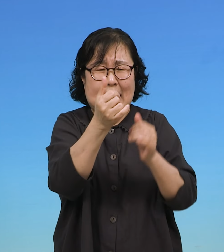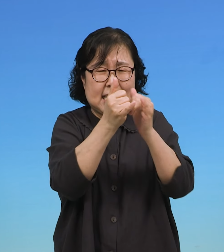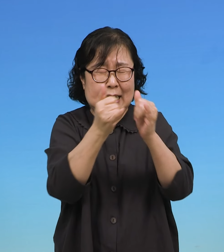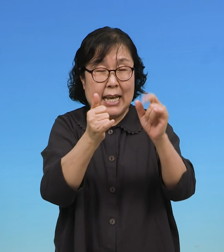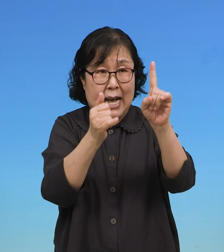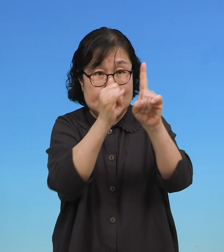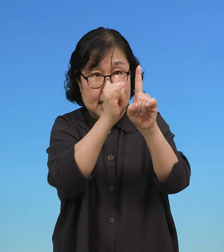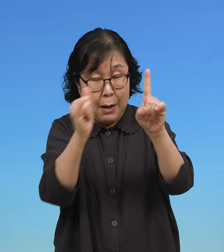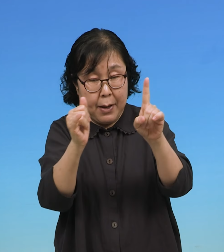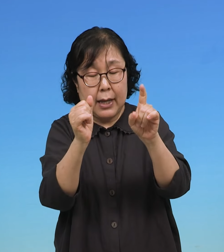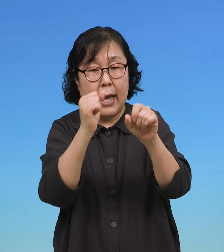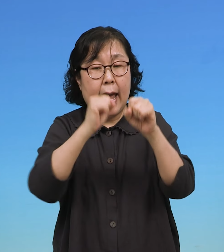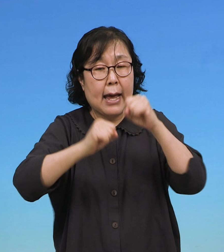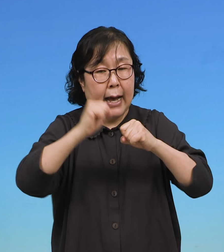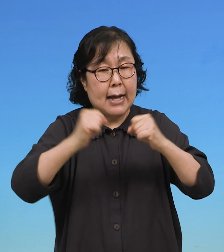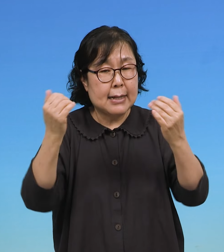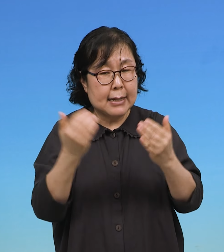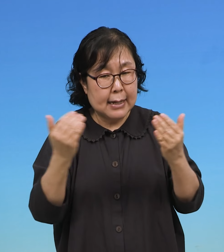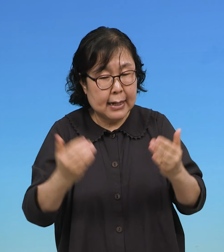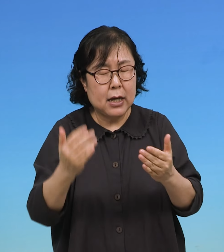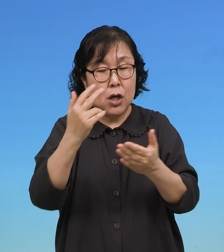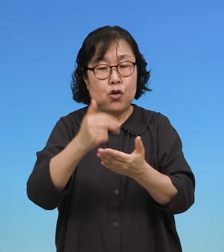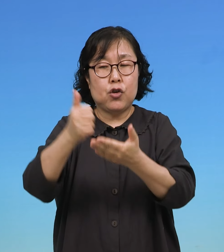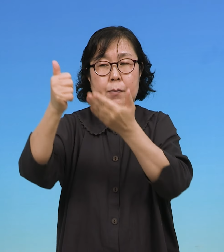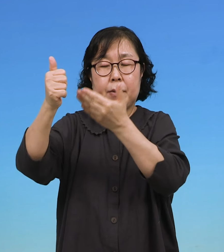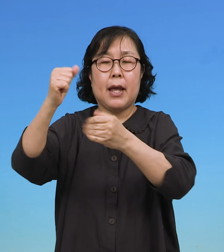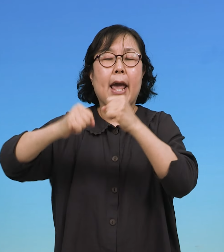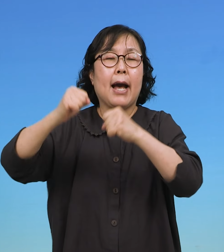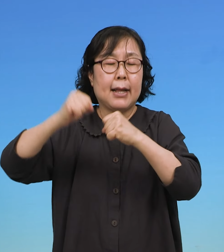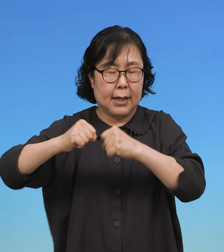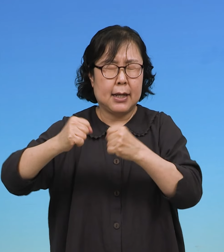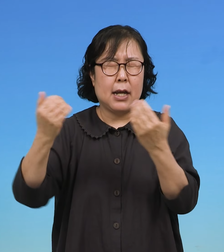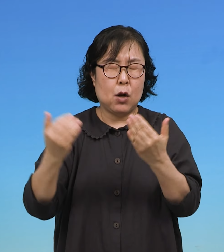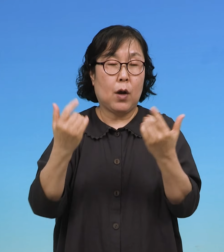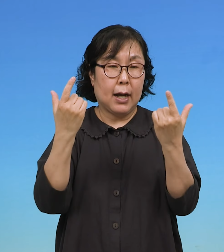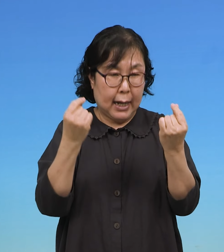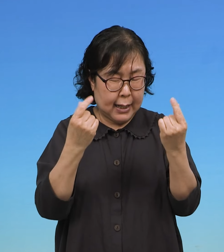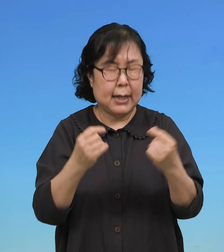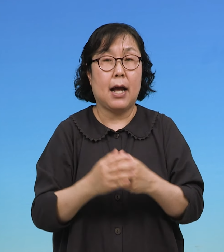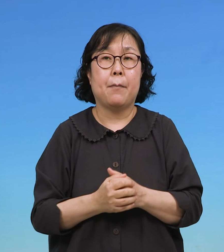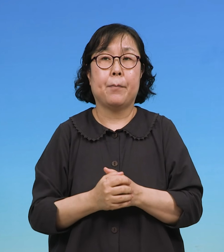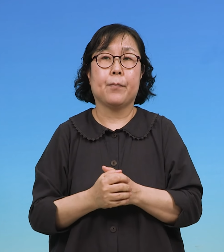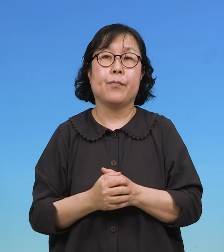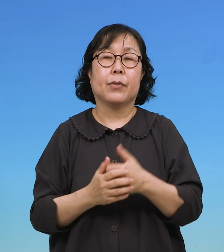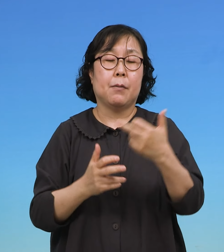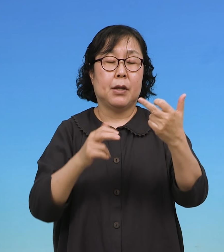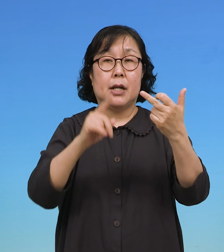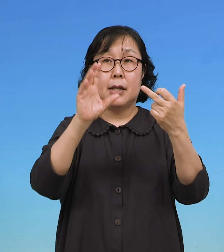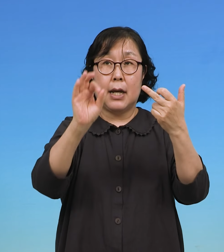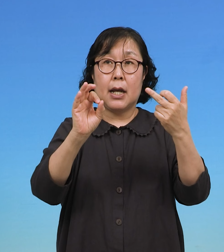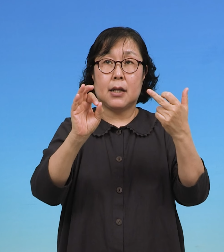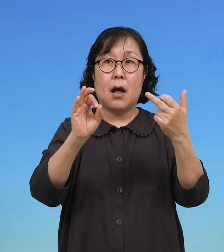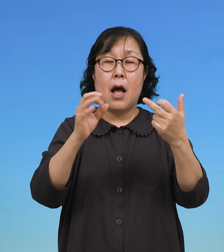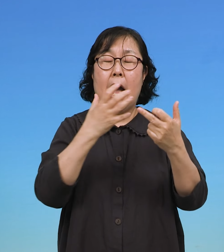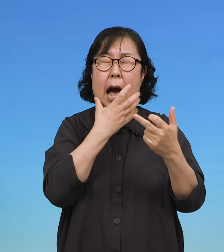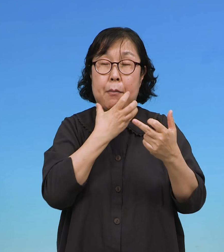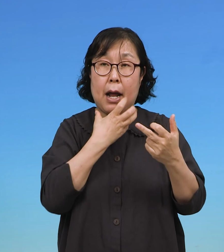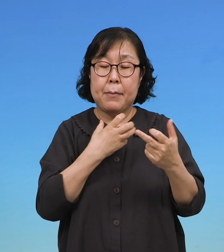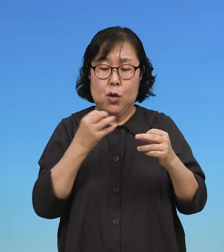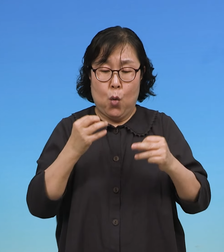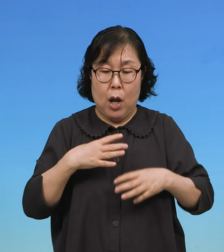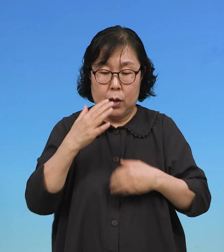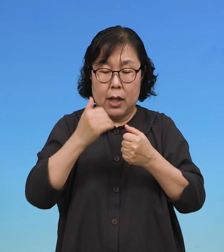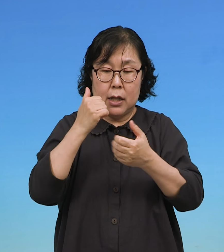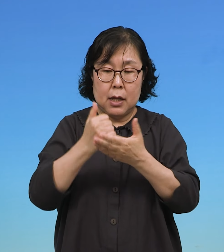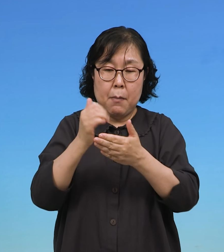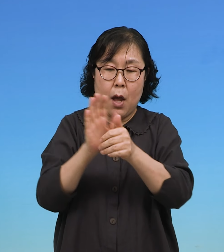자 하나에게 한 것이 곧 누구에 한 것이라고요? 주님께 한 것이니라. 17장에서 아브라함이 그 놀라운 하나님의